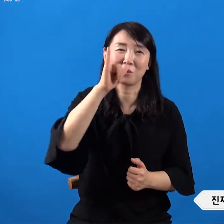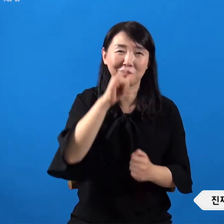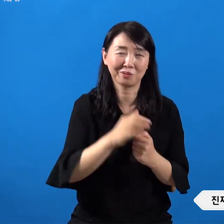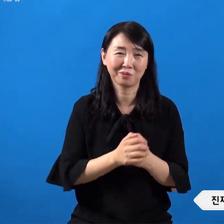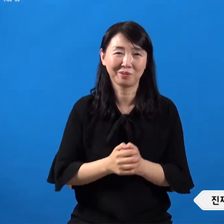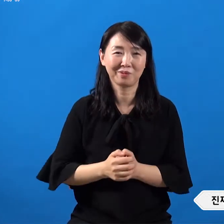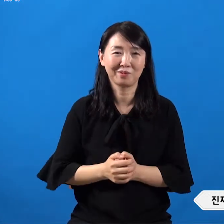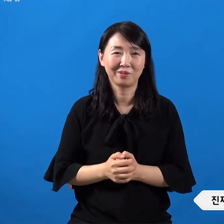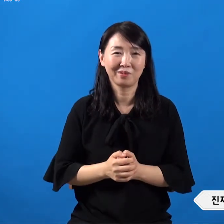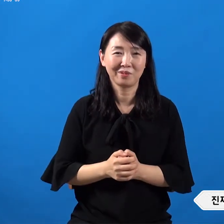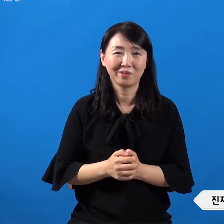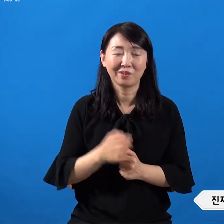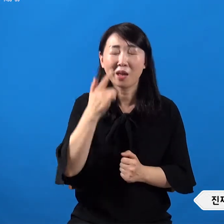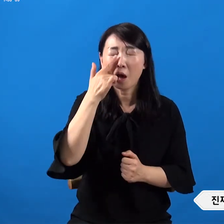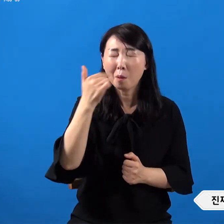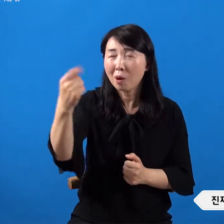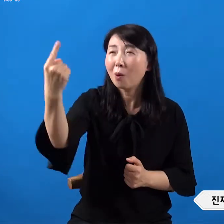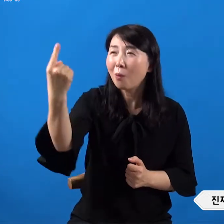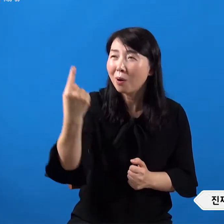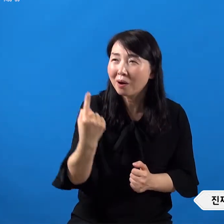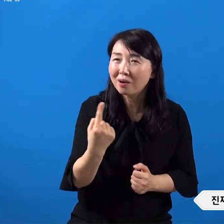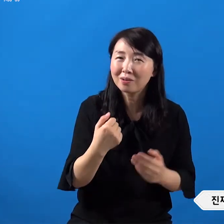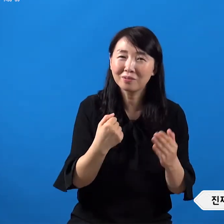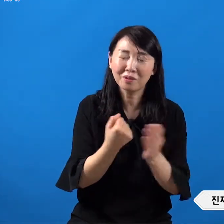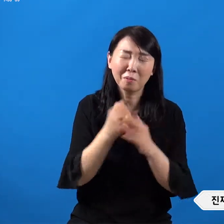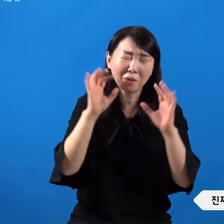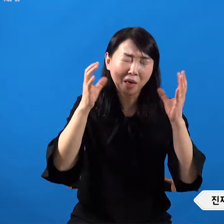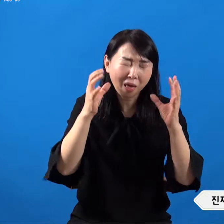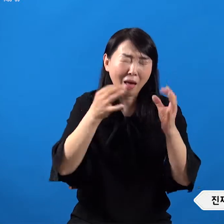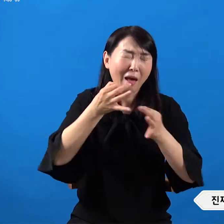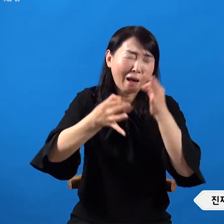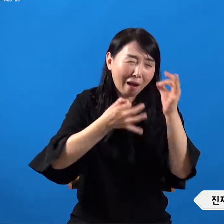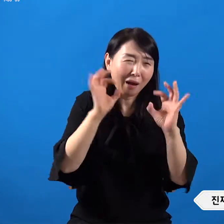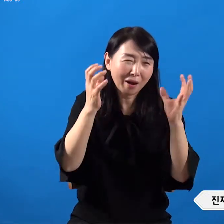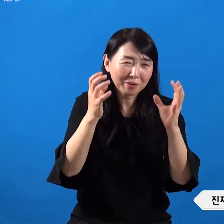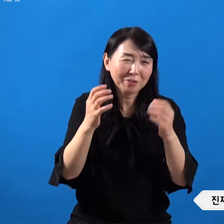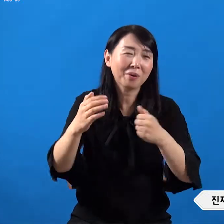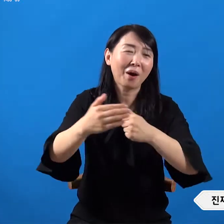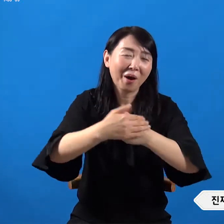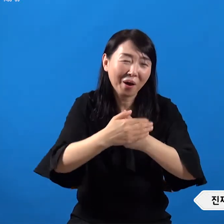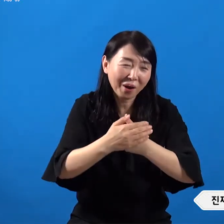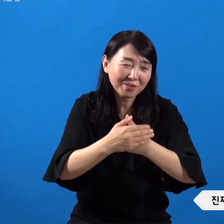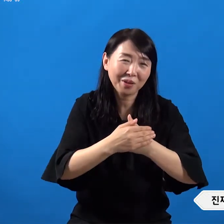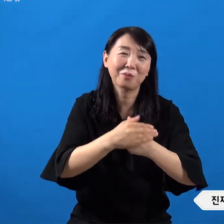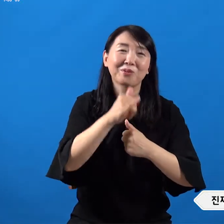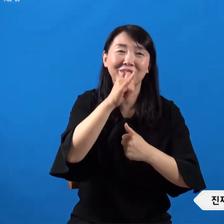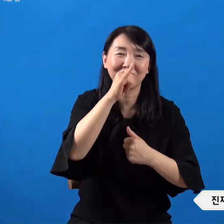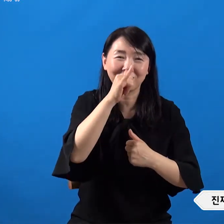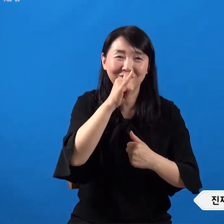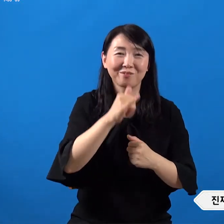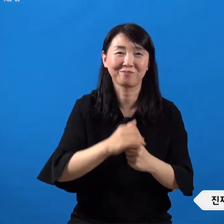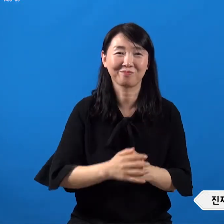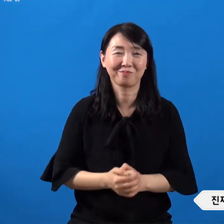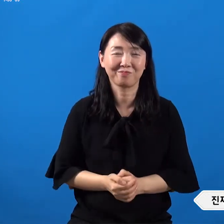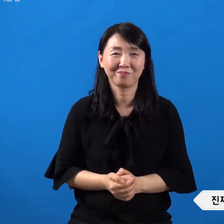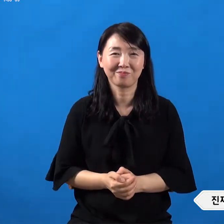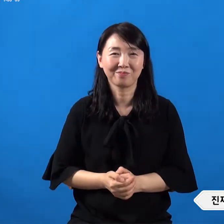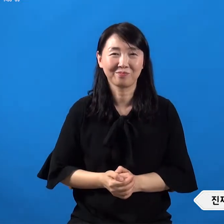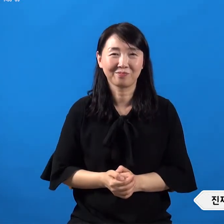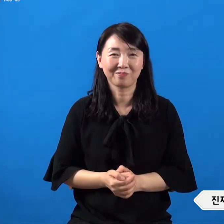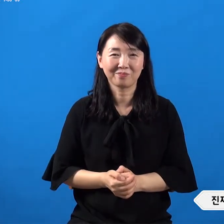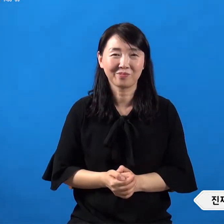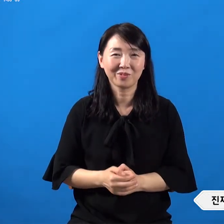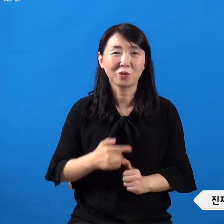찾습니다. 그랬더니 어느 한순간에 아빠가 나타나서 그 우는 아이를 붙잡고 다독거리는 모습을 보게